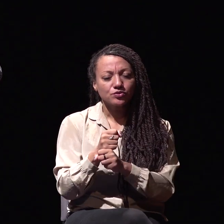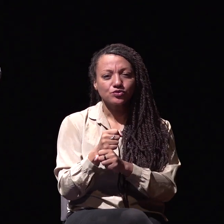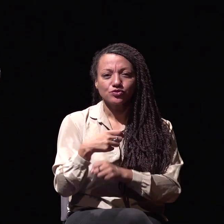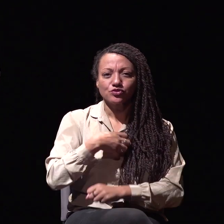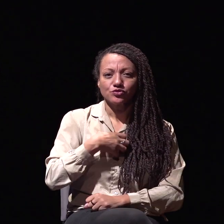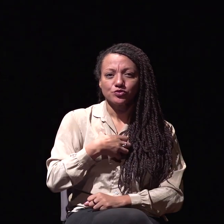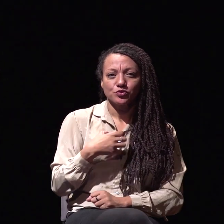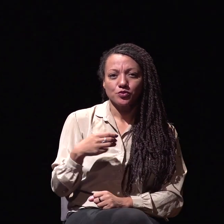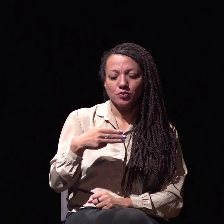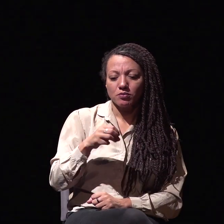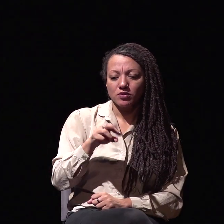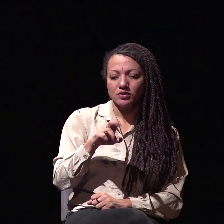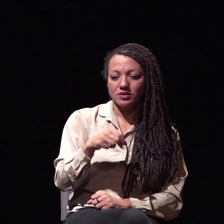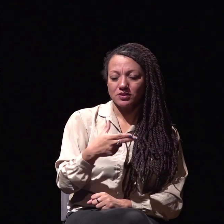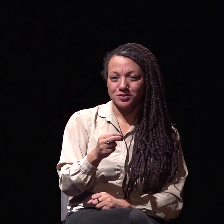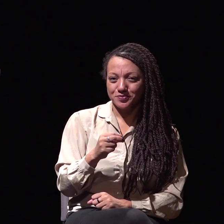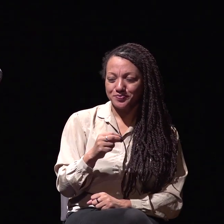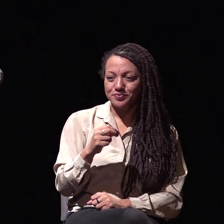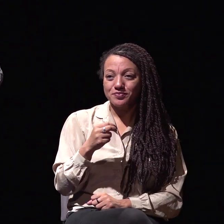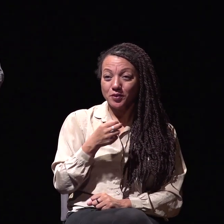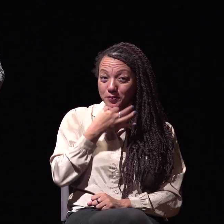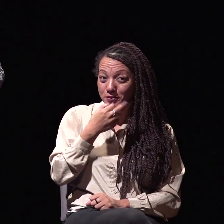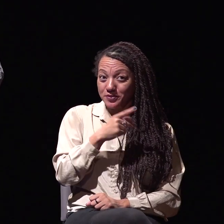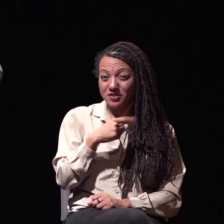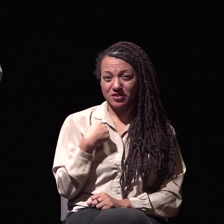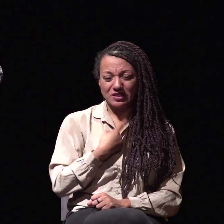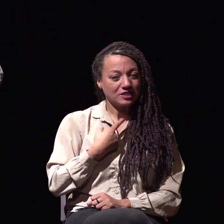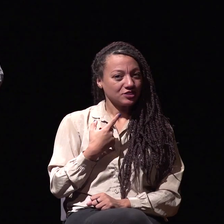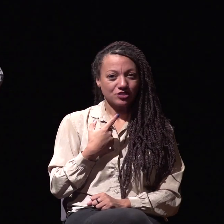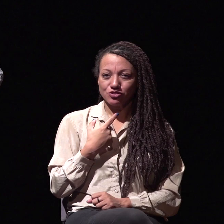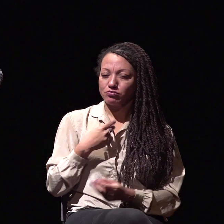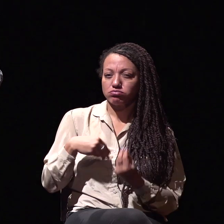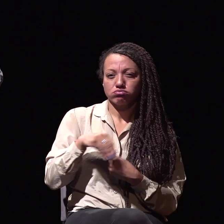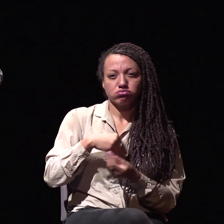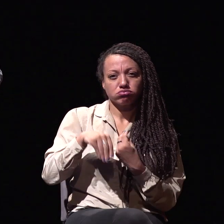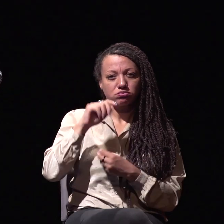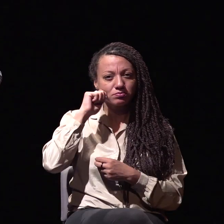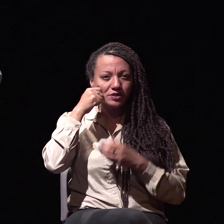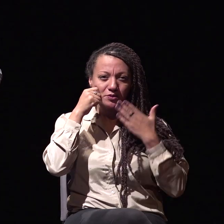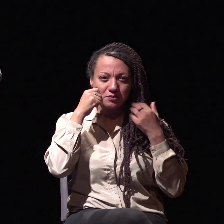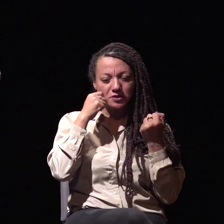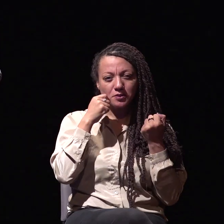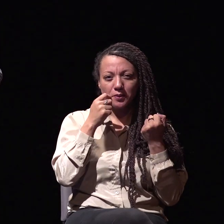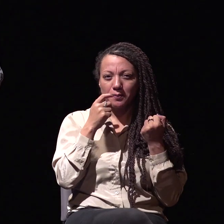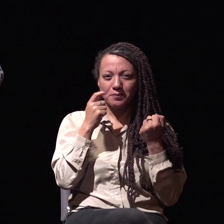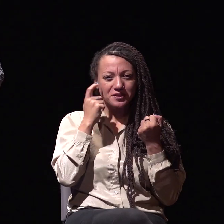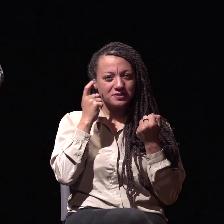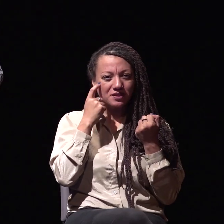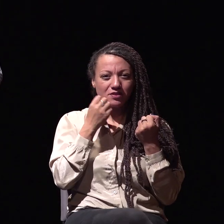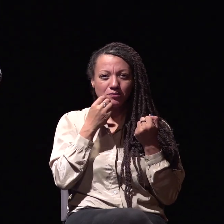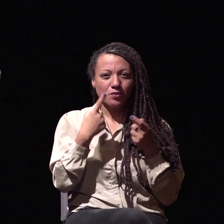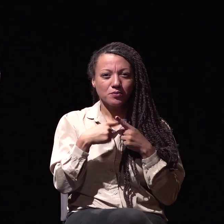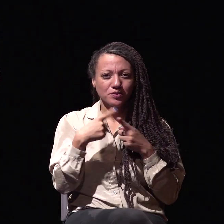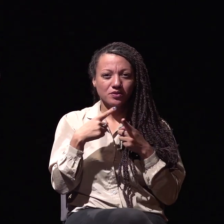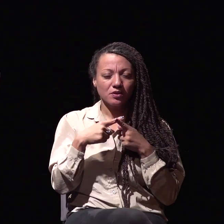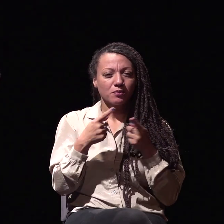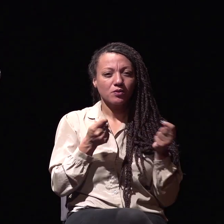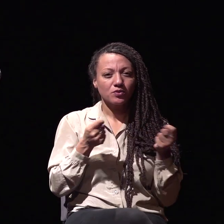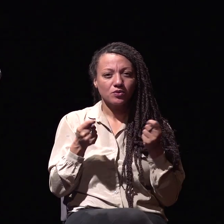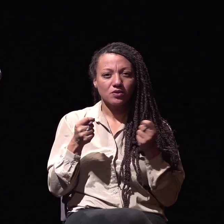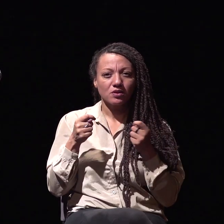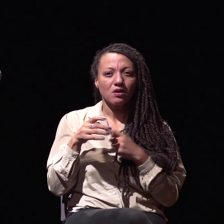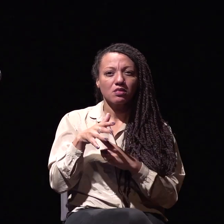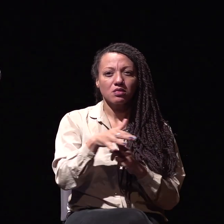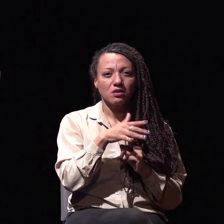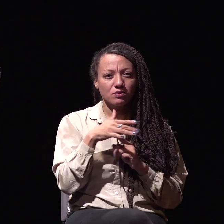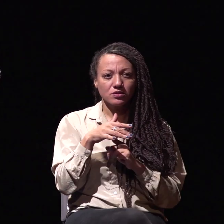Éramos condenados ao moderno, dizia ele. Nossa miscigenação era vista como virtude para o domínio da natureza, agora por